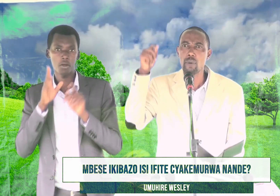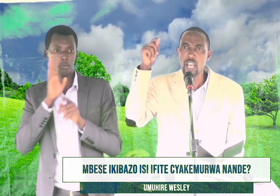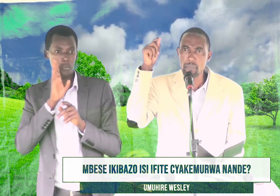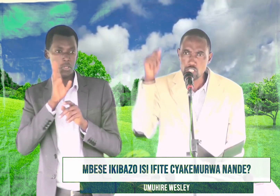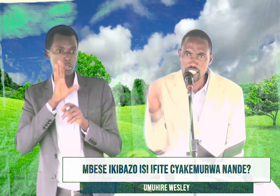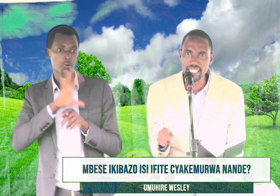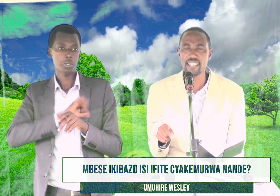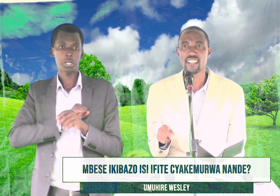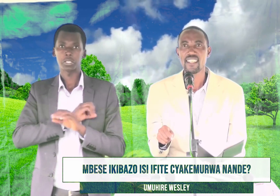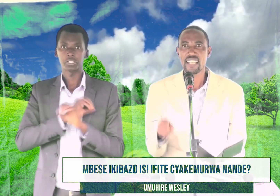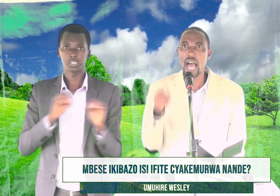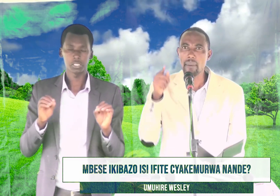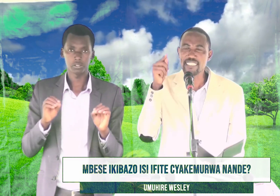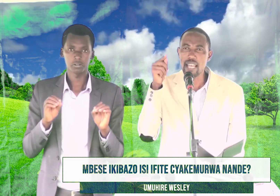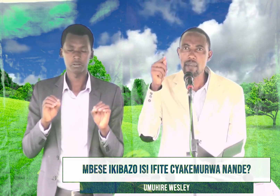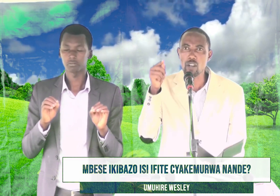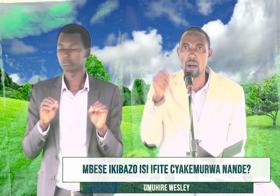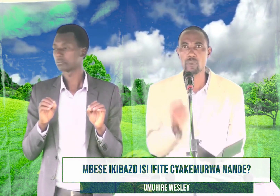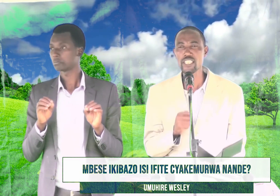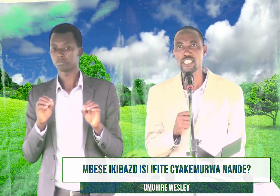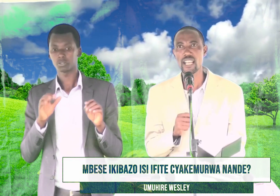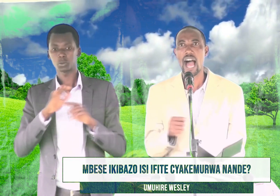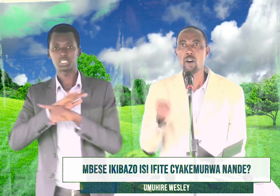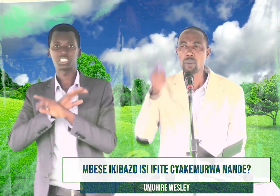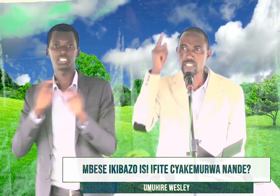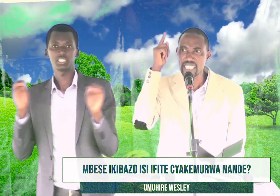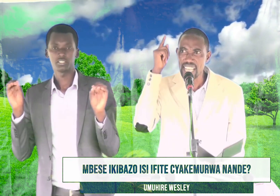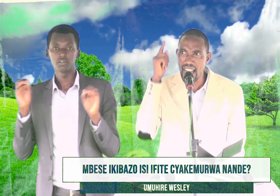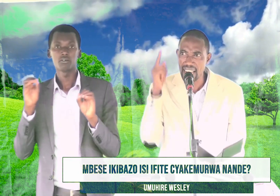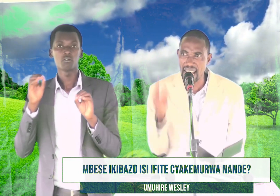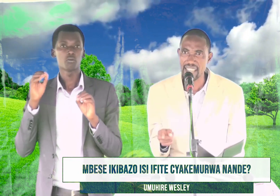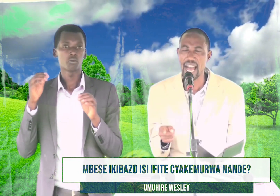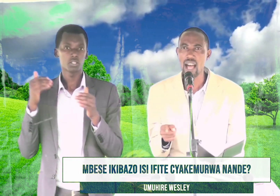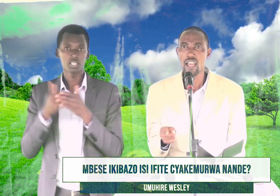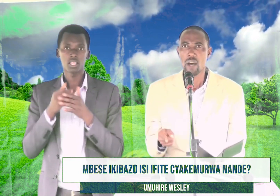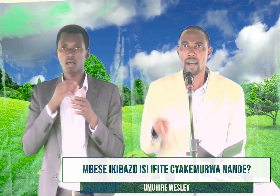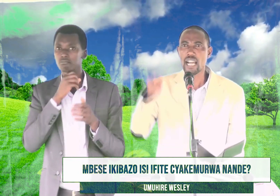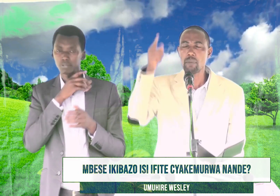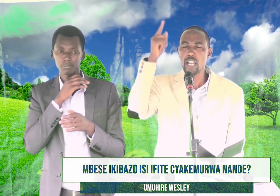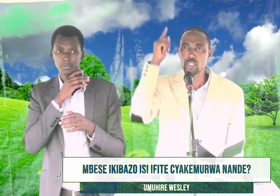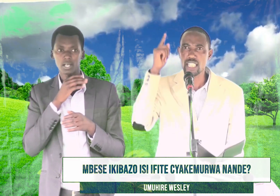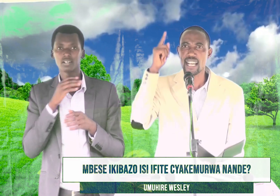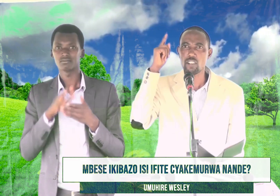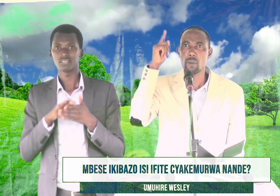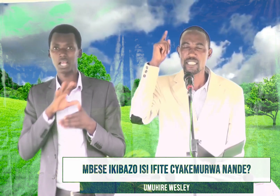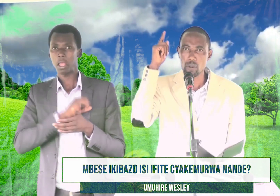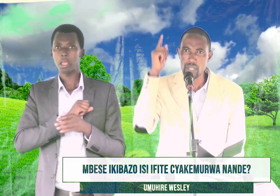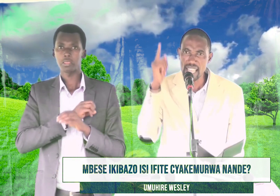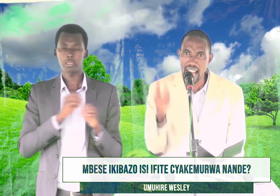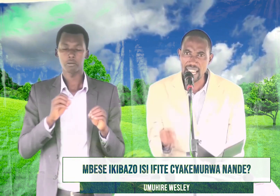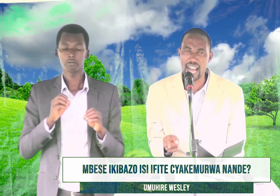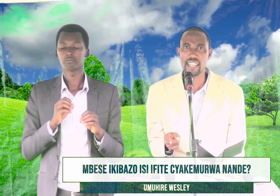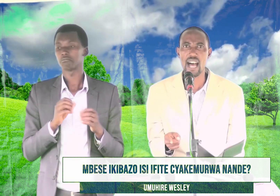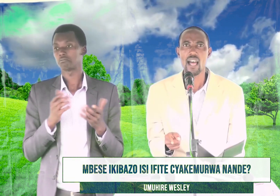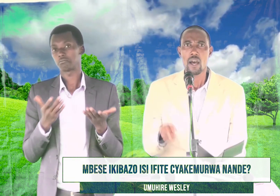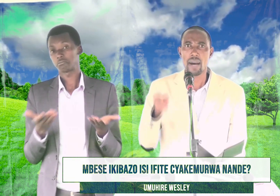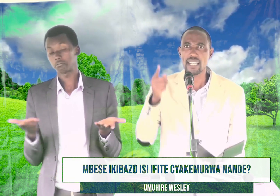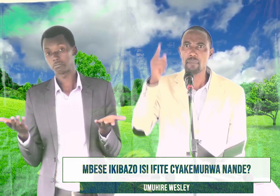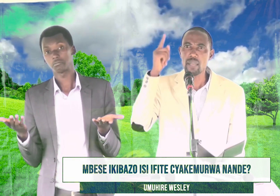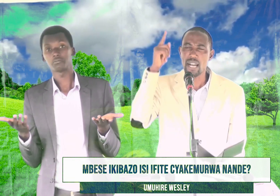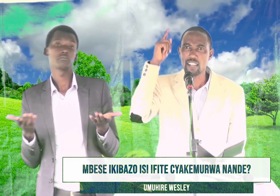igihe bamuhemukiye, ntabwo azemererwa kwinjira. Ahubwo uzihangana bakamuhemukira agakomeza